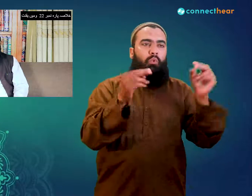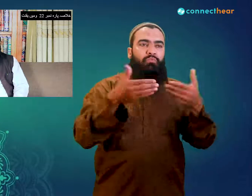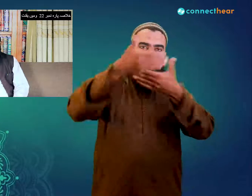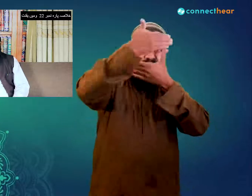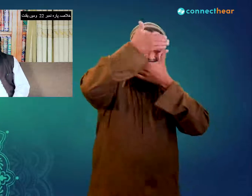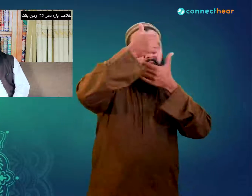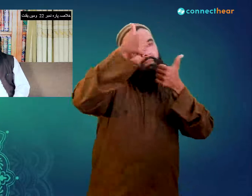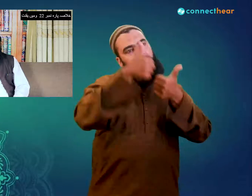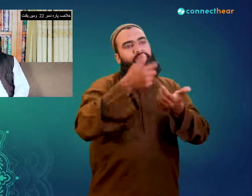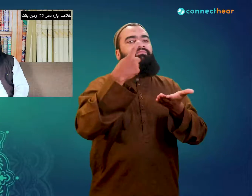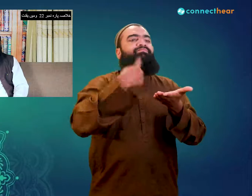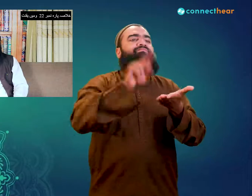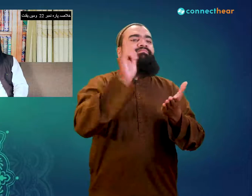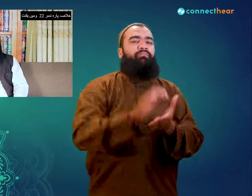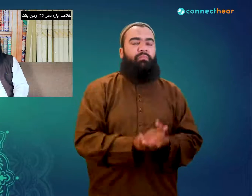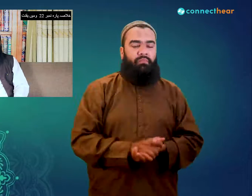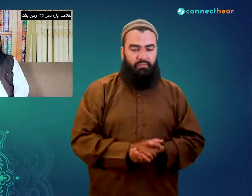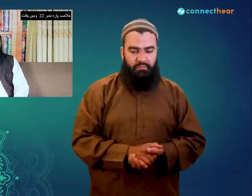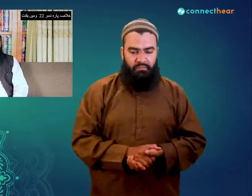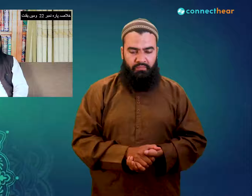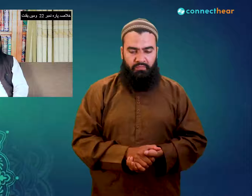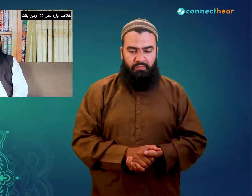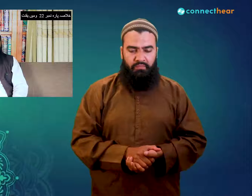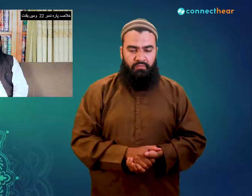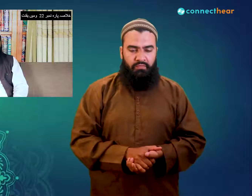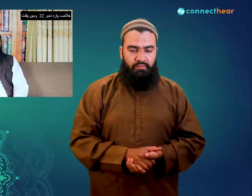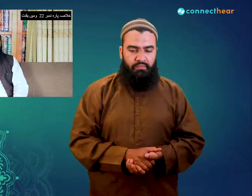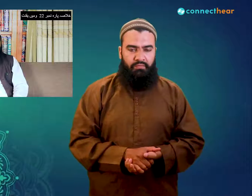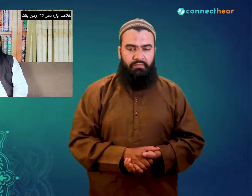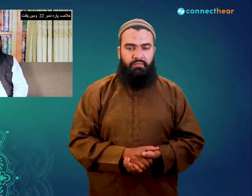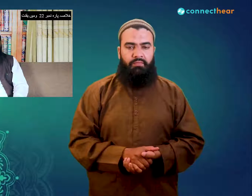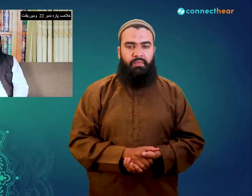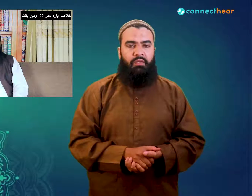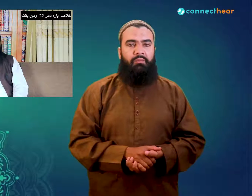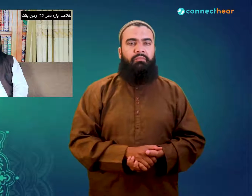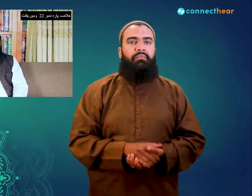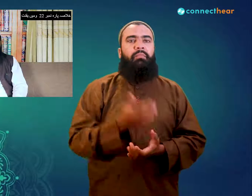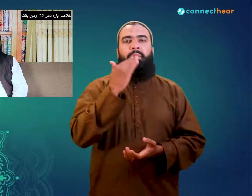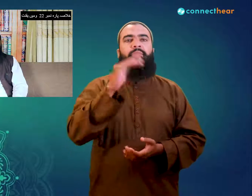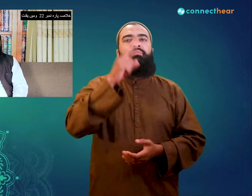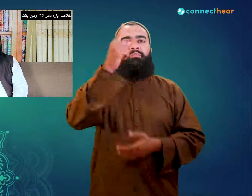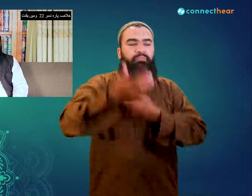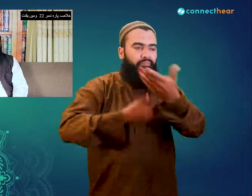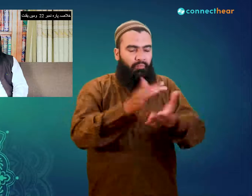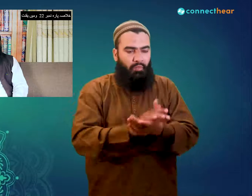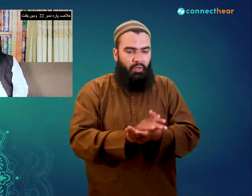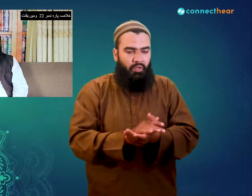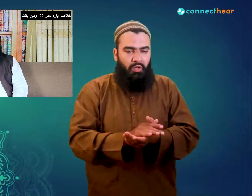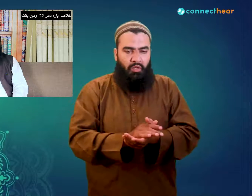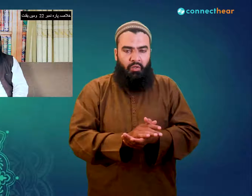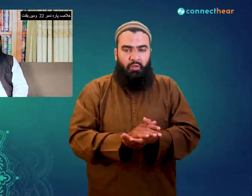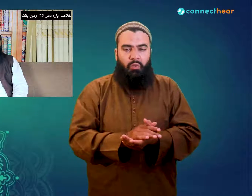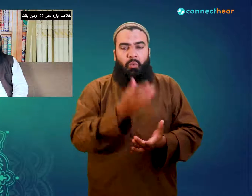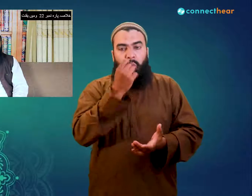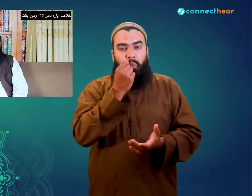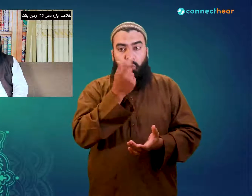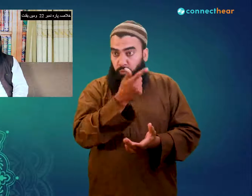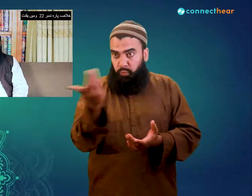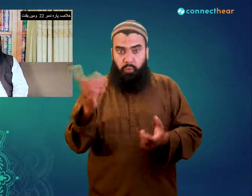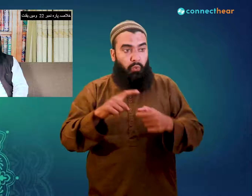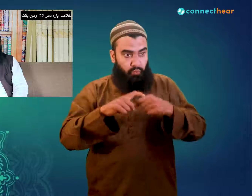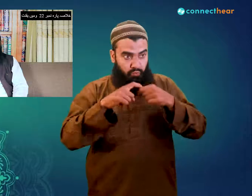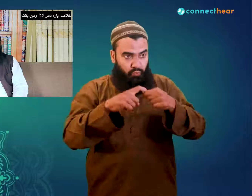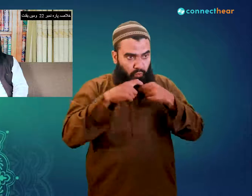آیت 63، یسألونک عن الساعہ، یعنی آپ صلی اللہ علیہ وسلم سے لوگ سوال کرتے ہیں قیامت کے بارے